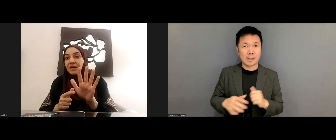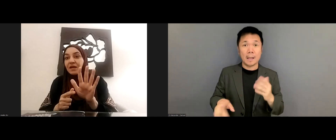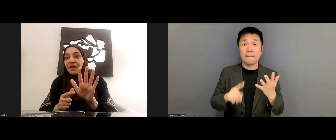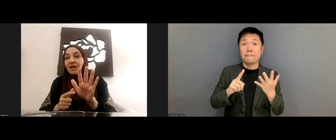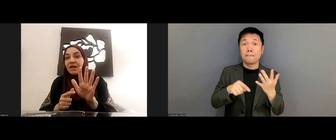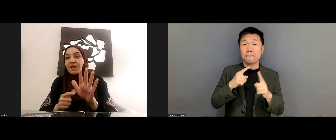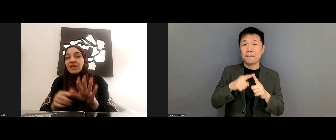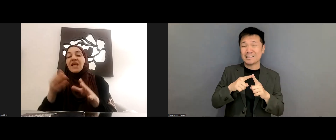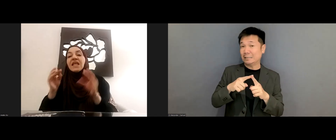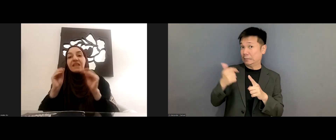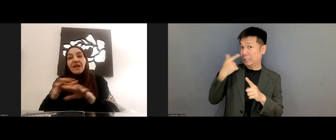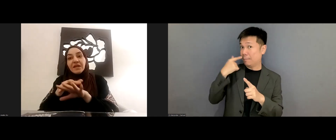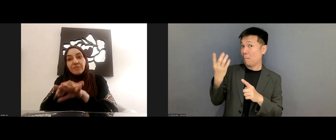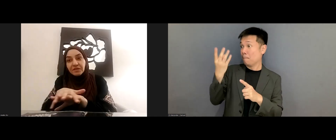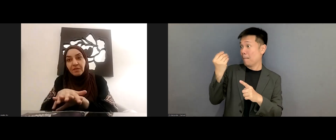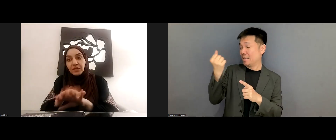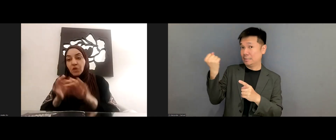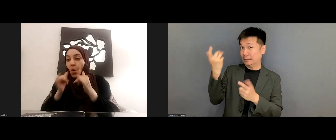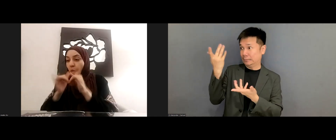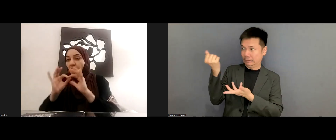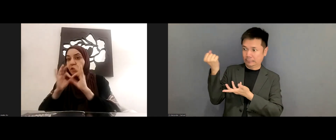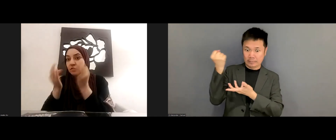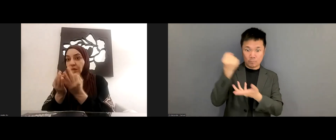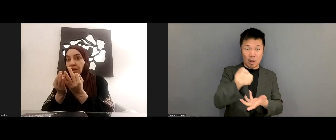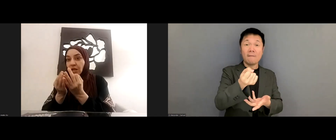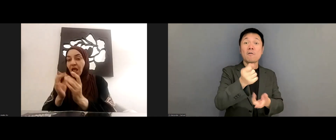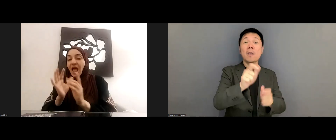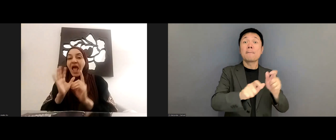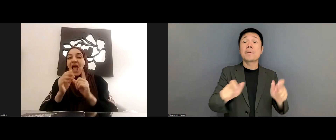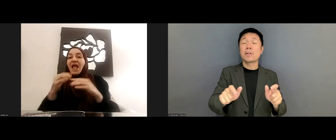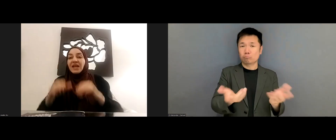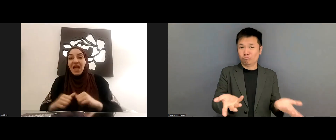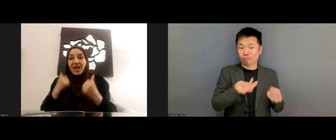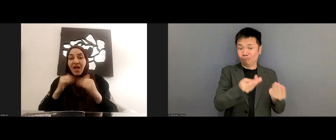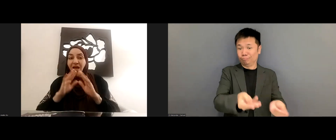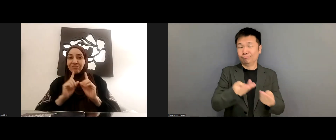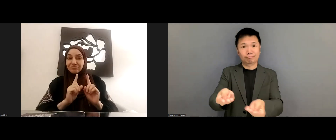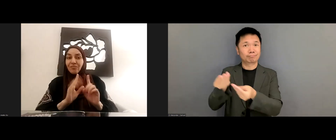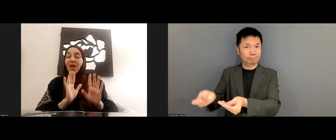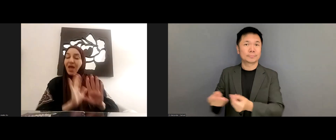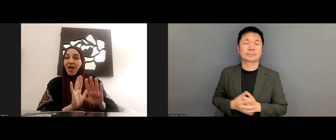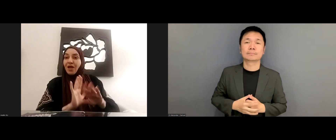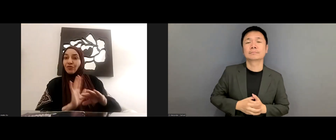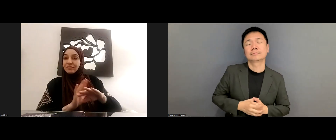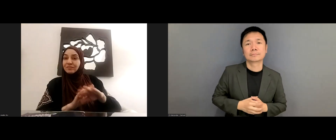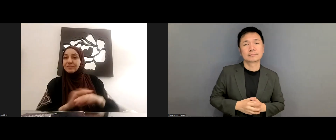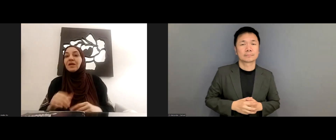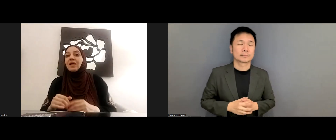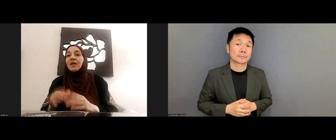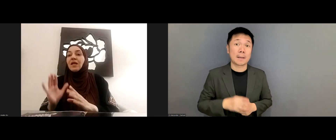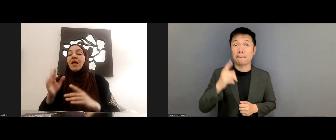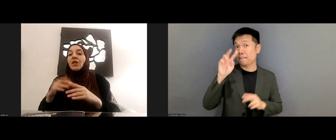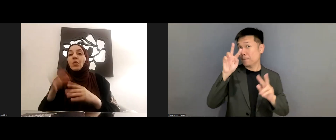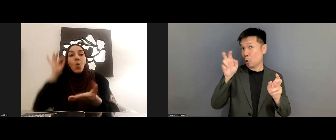التعليم الدامج، empowerment الحماية of الاجتماعية، persons with العيش المستقل أو disabilities, الأهلية and القانونية، also بناء we've القدرات، discussed العمل، التمكين، الوصول inclusive